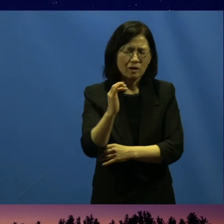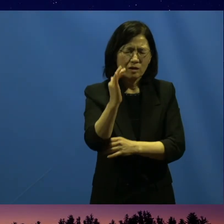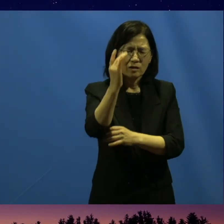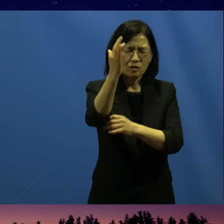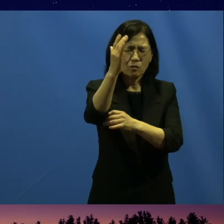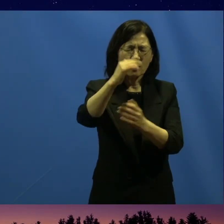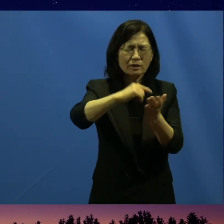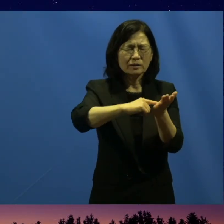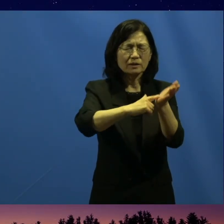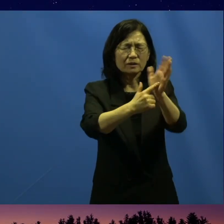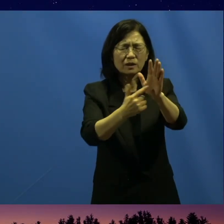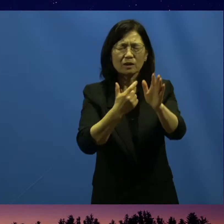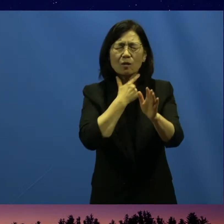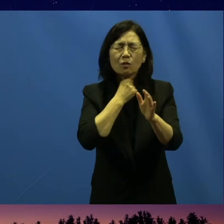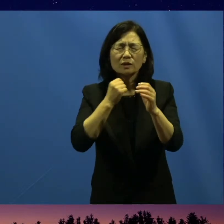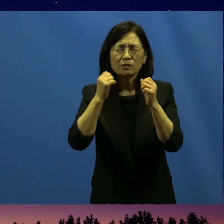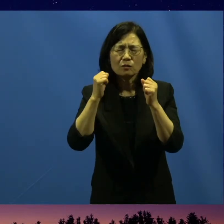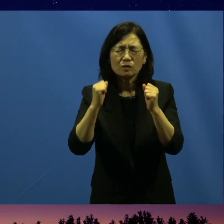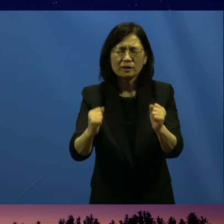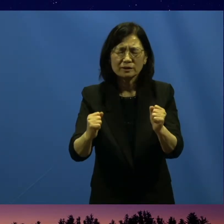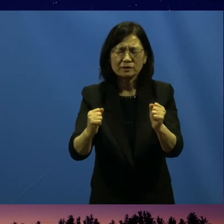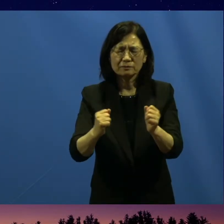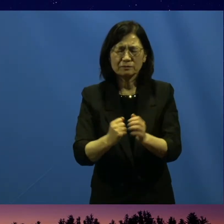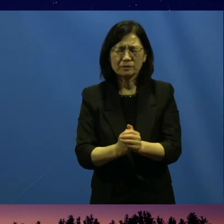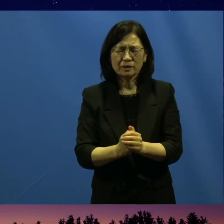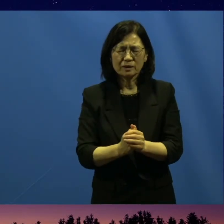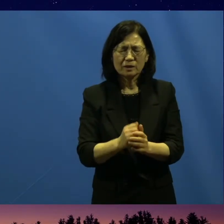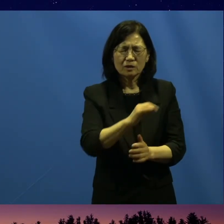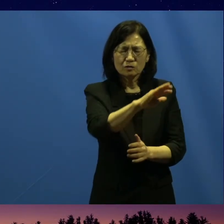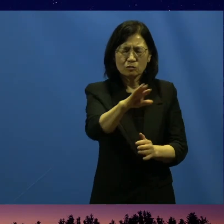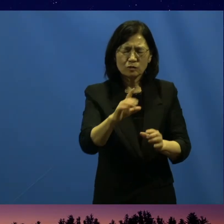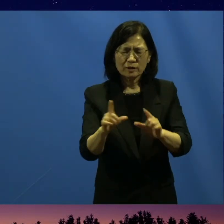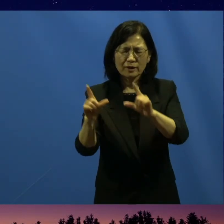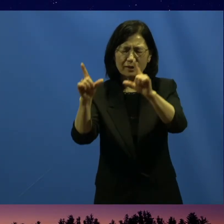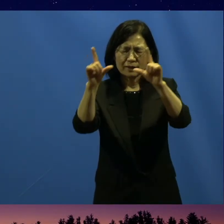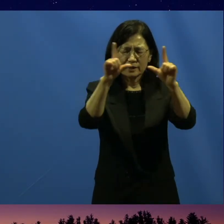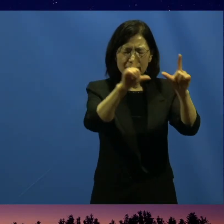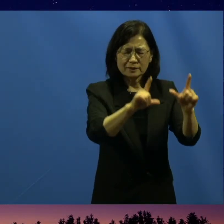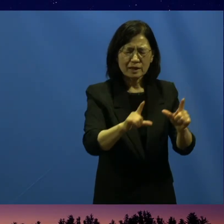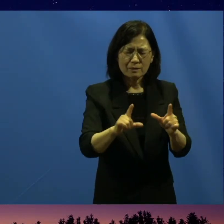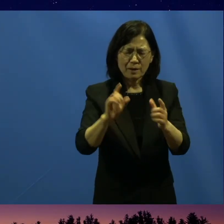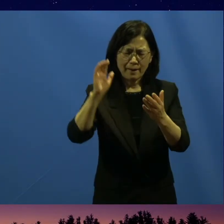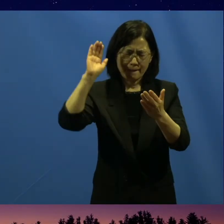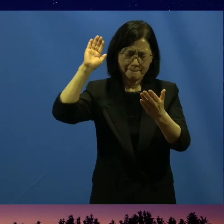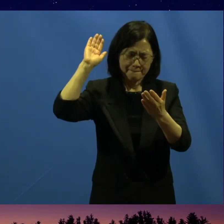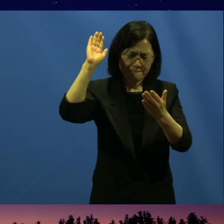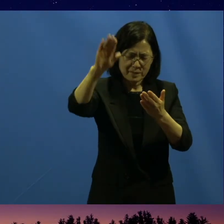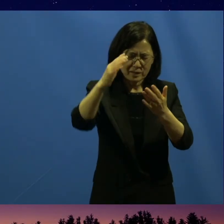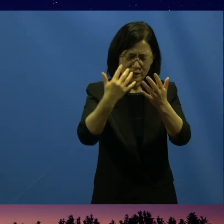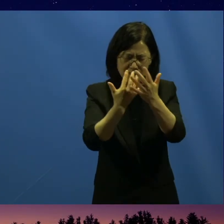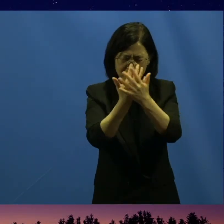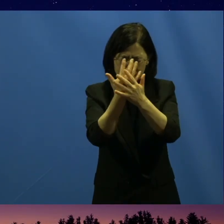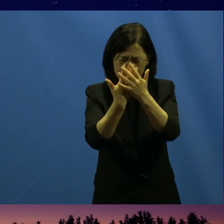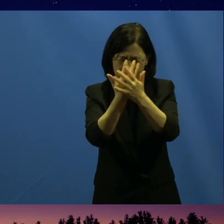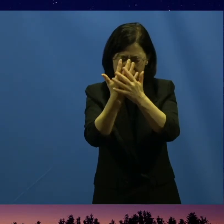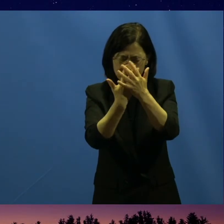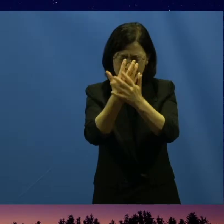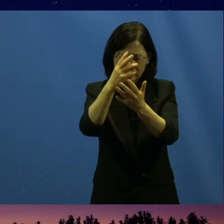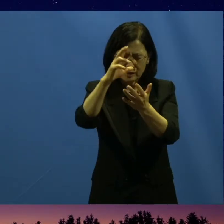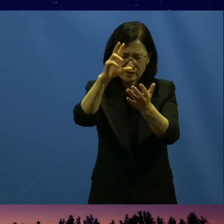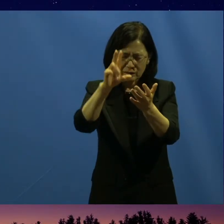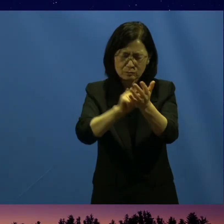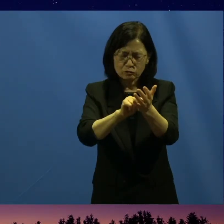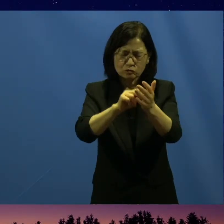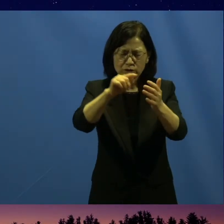원하시기 때문인 줄로 믿습니다. 여러분, 우리의 삶의 불규칙한 미래를 알 수 없는 수 없는 사건과 일 앞에